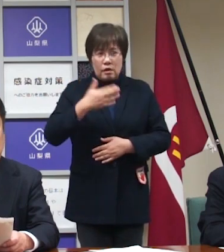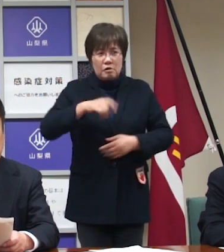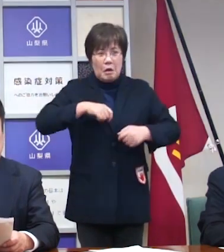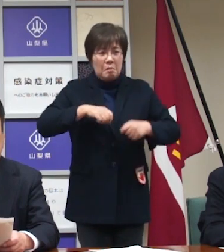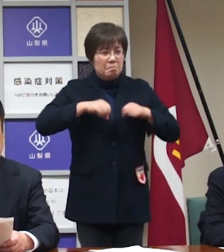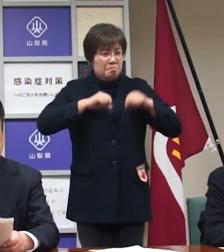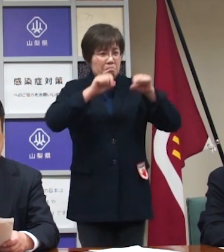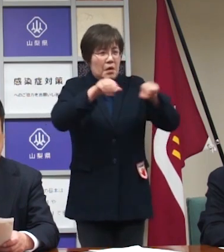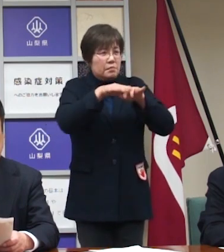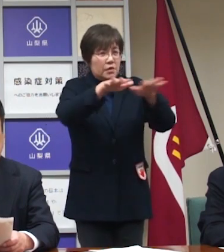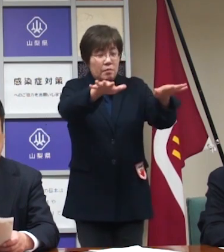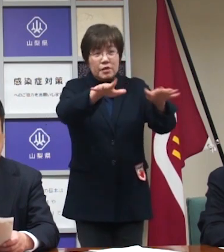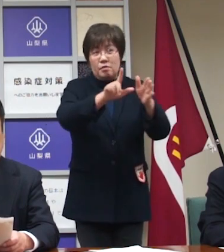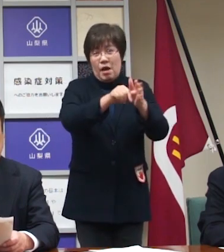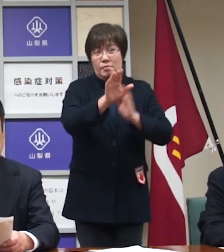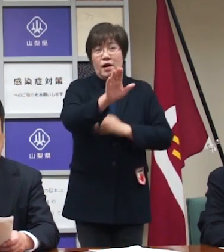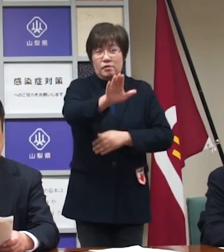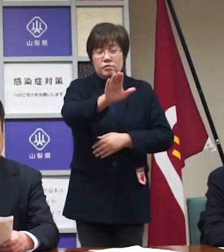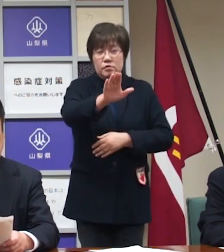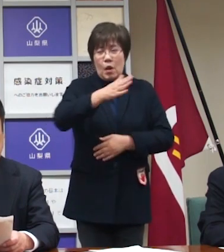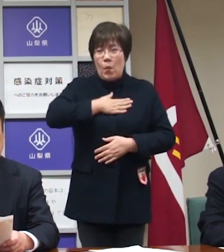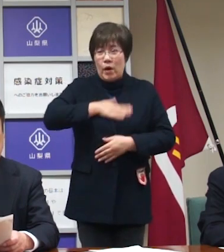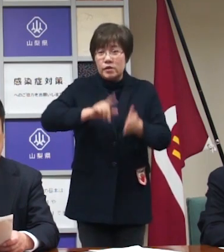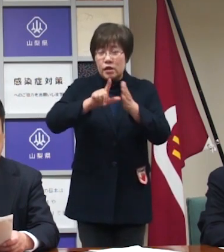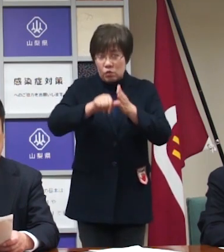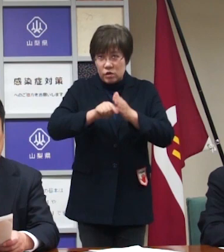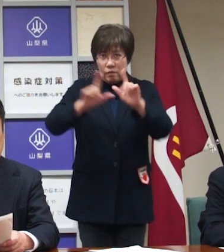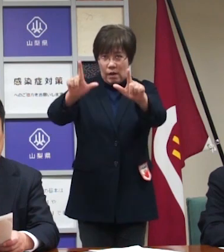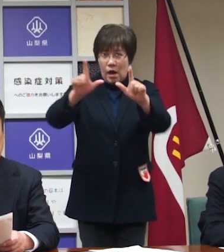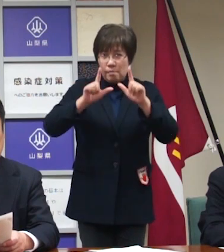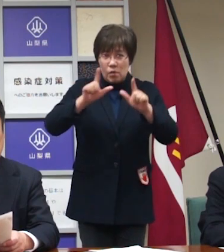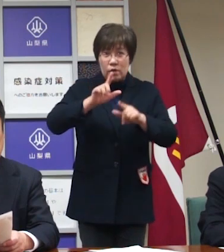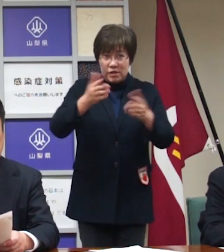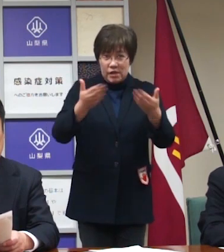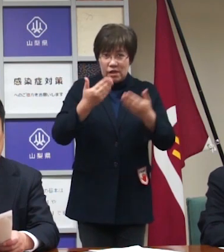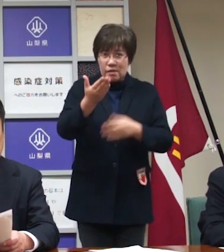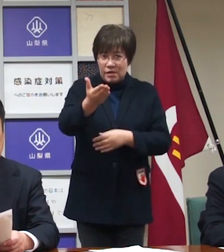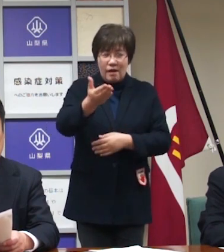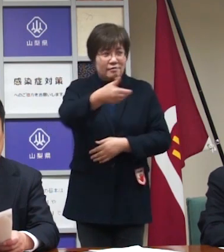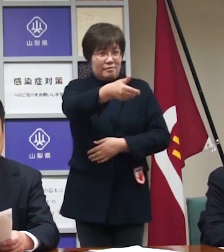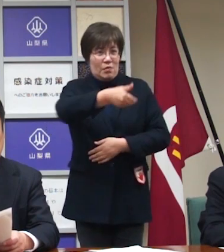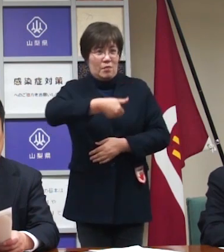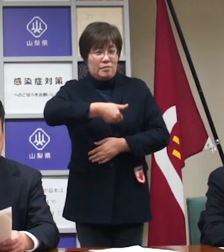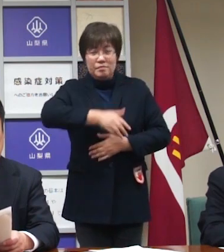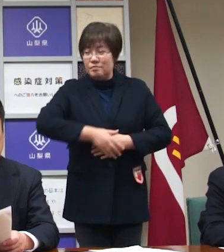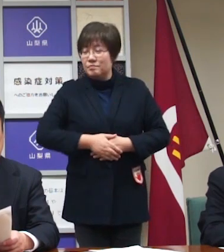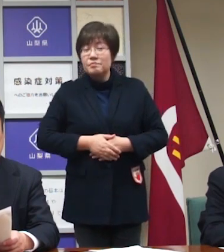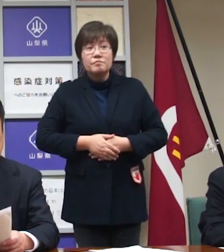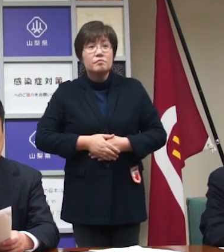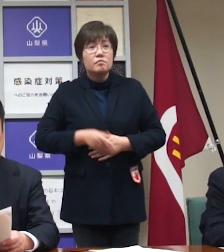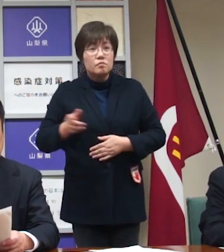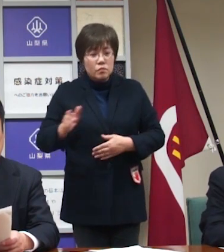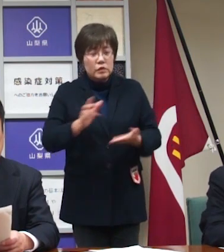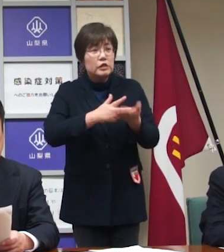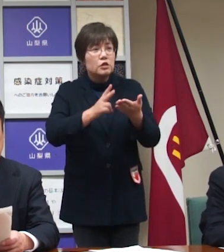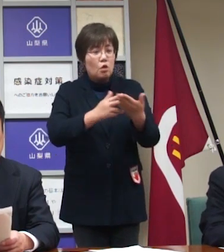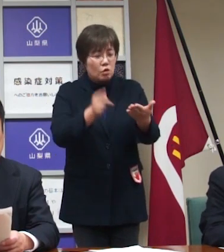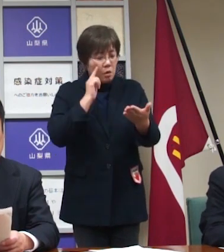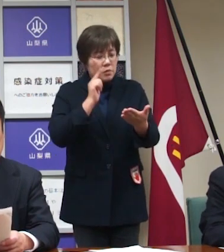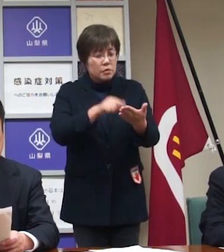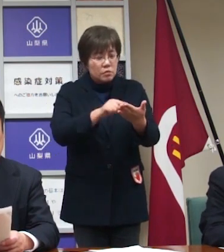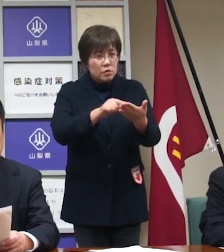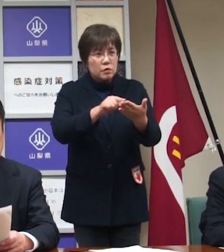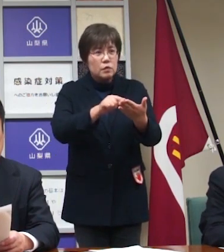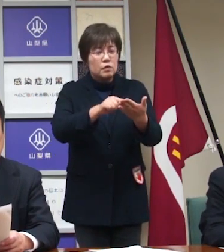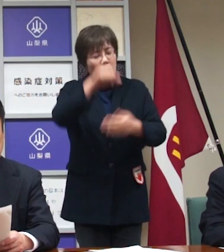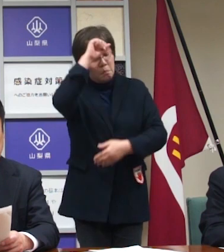性があると思うんですが、その分かった段階で発表されるんでしょうか。 ご覧いただきますように、症状が出た